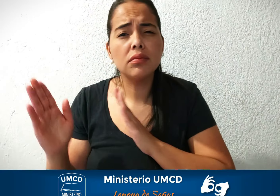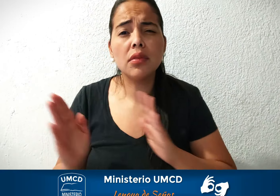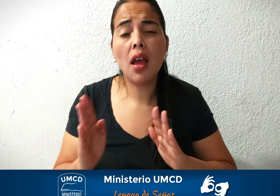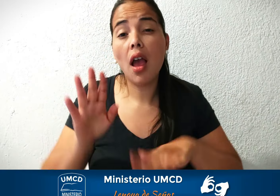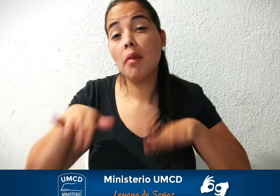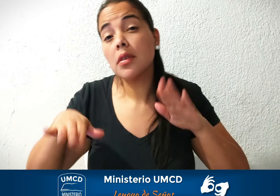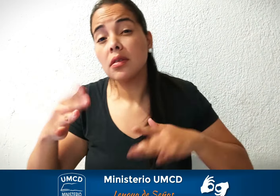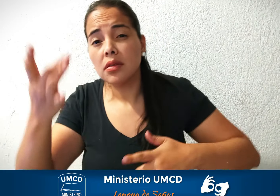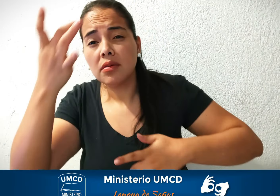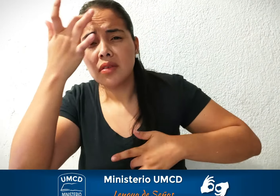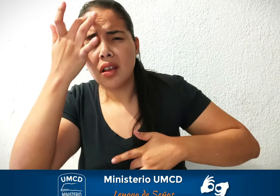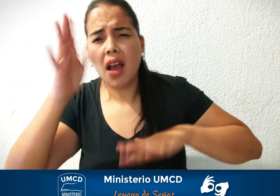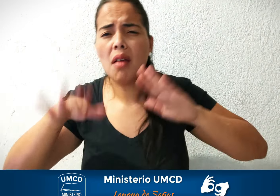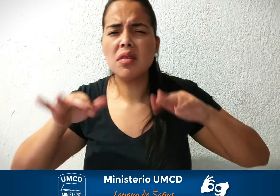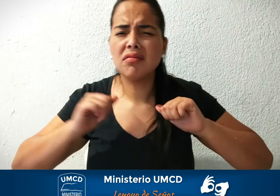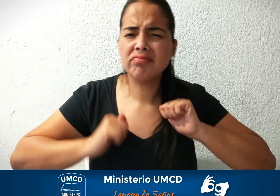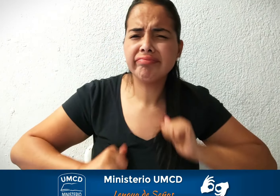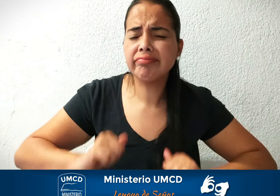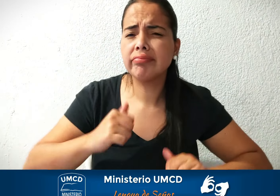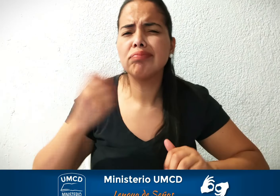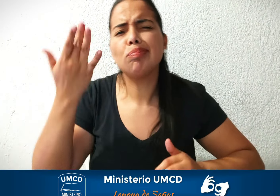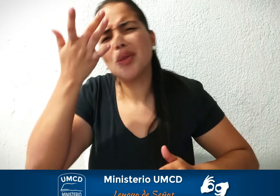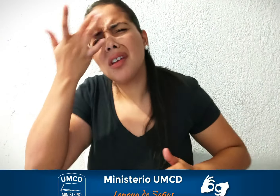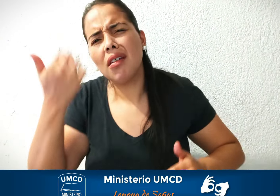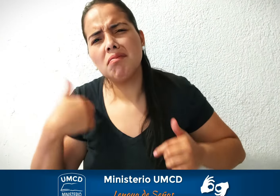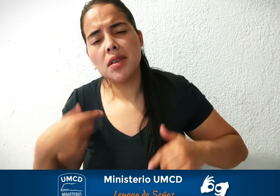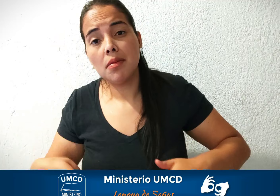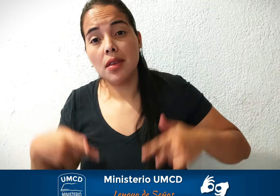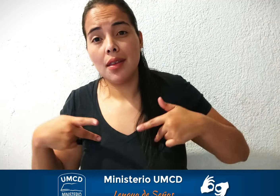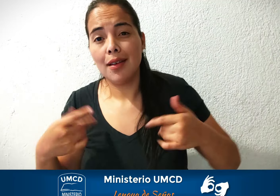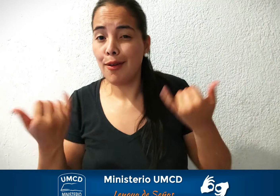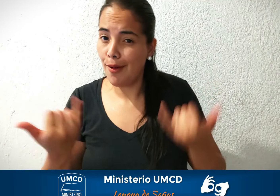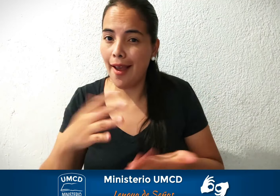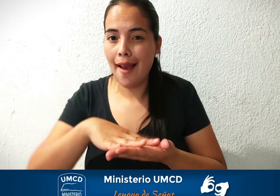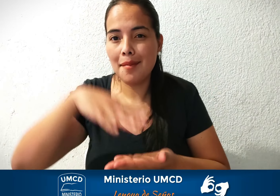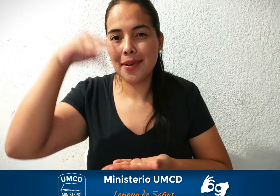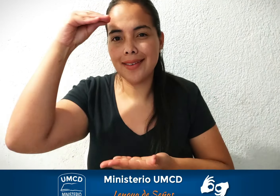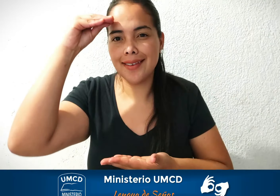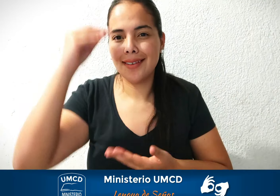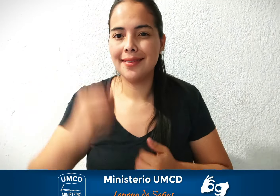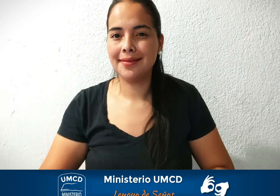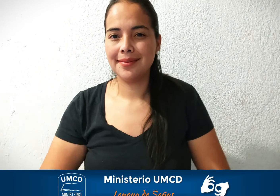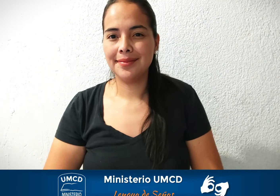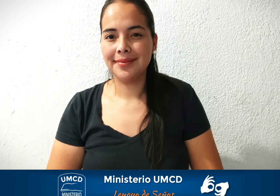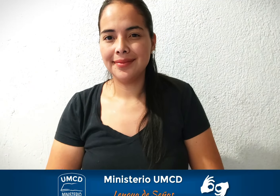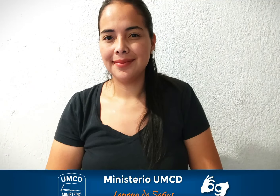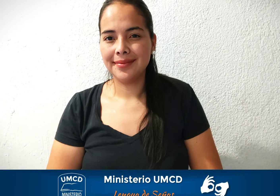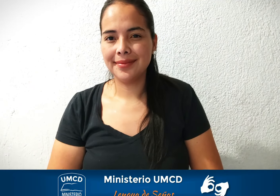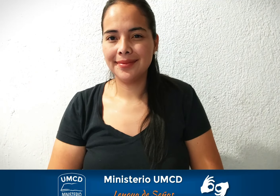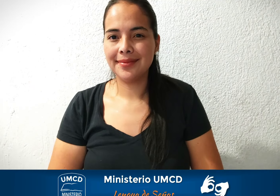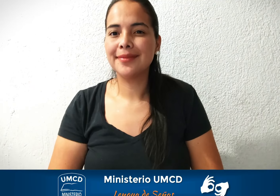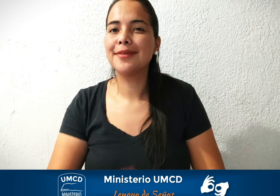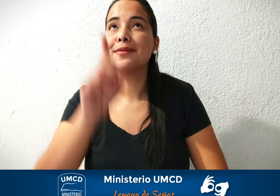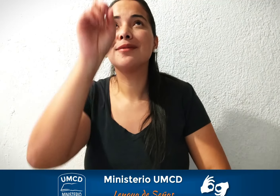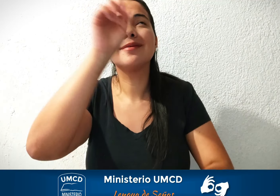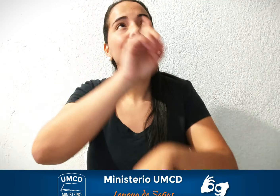la enfermedad y el sufrimiento en nuestras vidas. Acompáñanos.